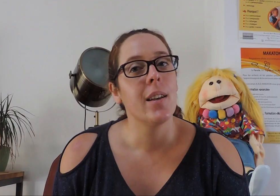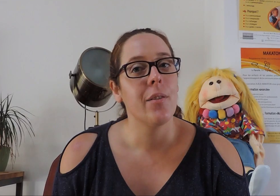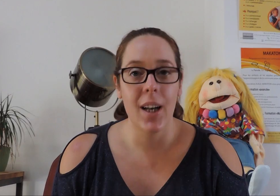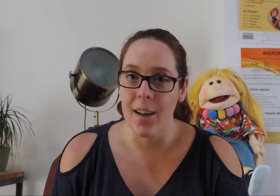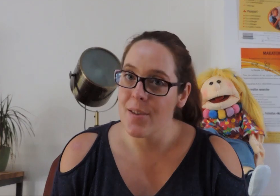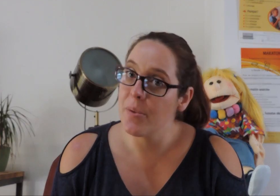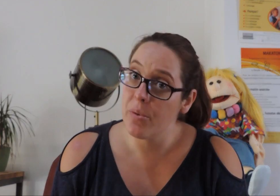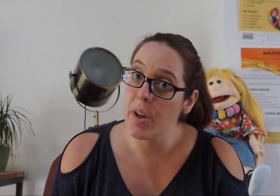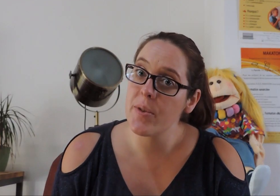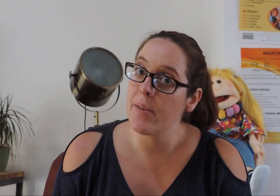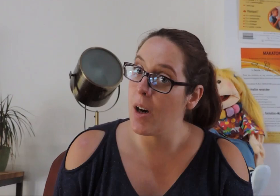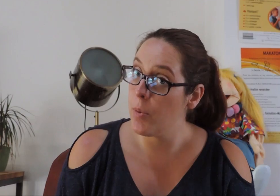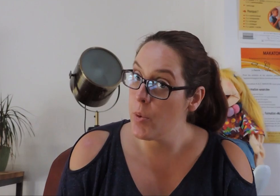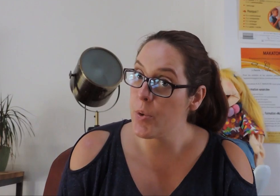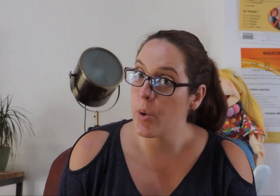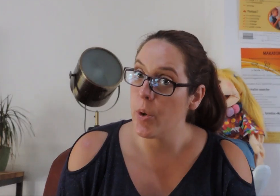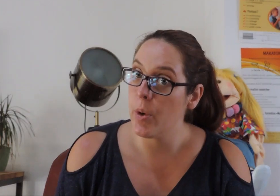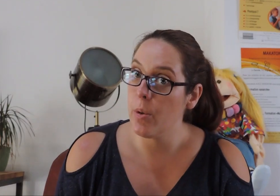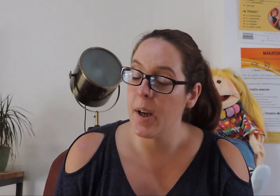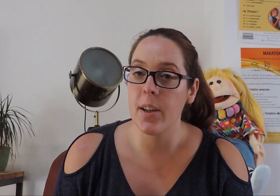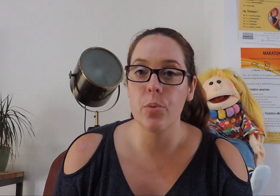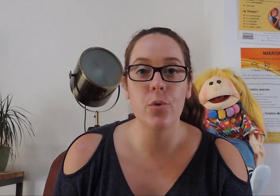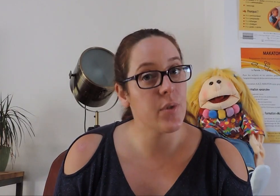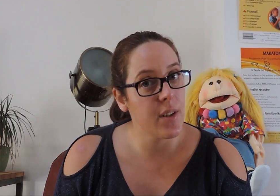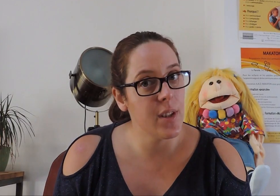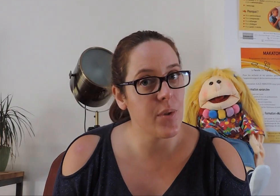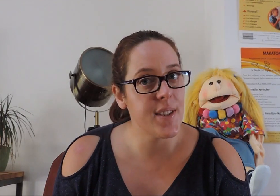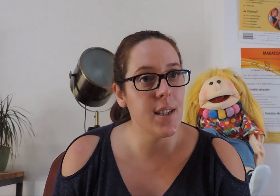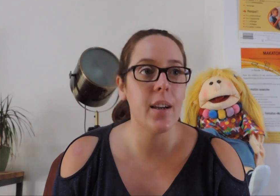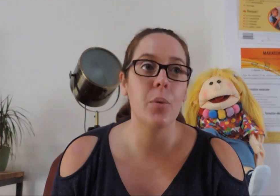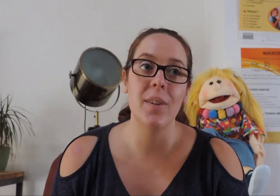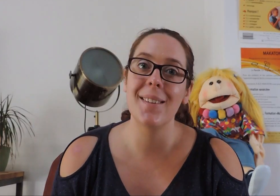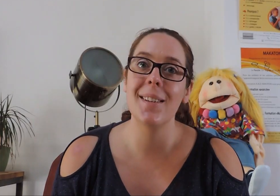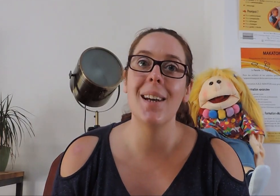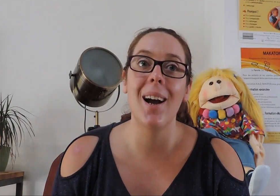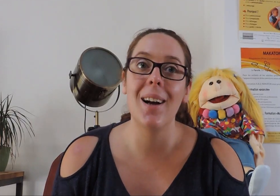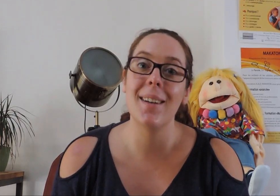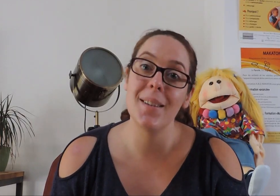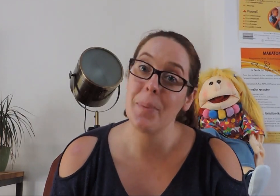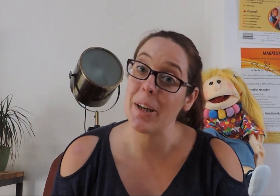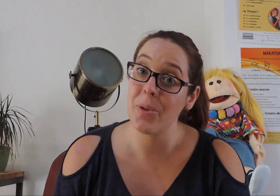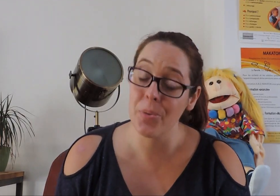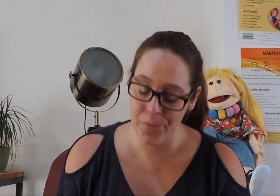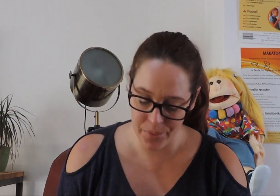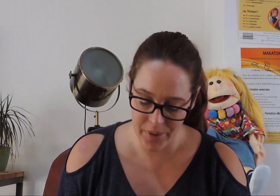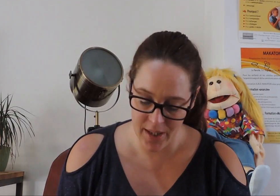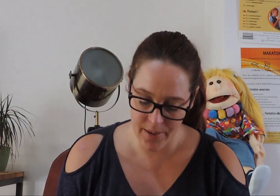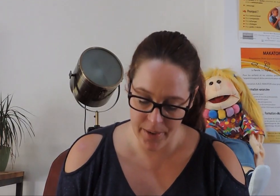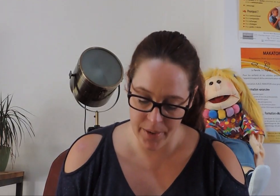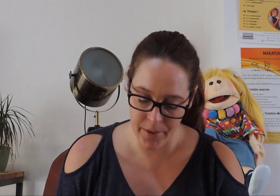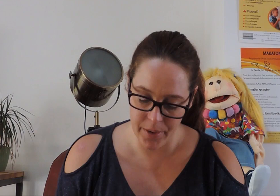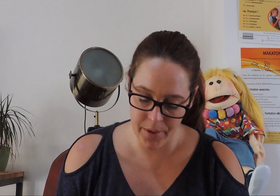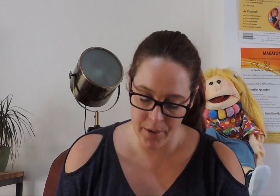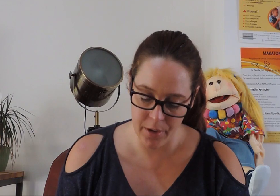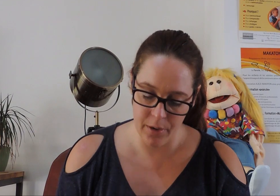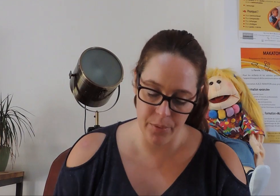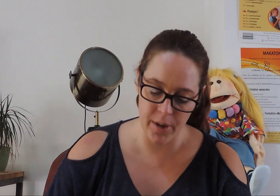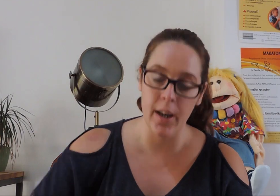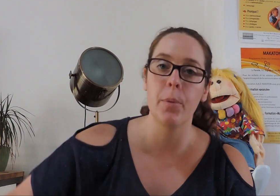voilà si vous voulez en savoir plus sur le Makaton je vous invite aussi à contacter AAD Makaton et euh euh voilà